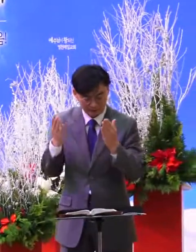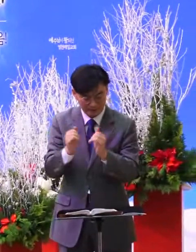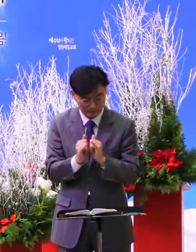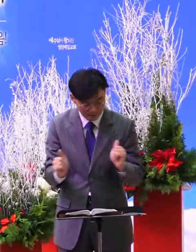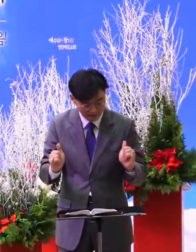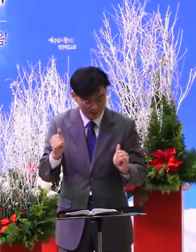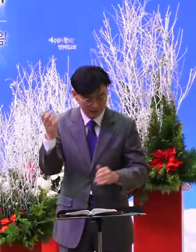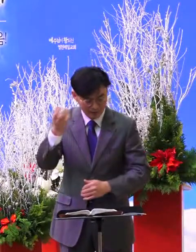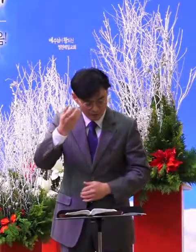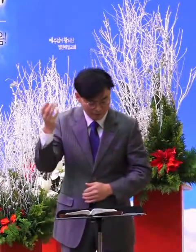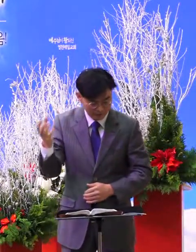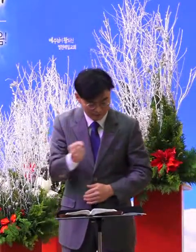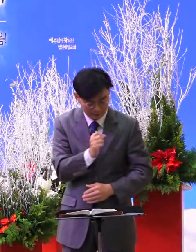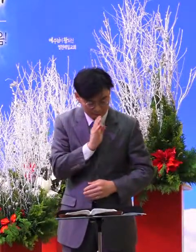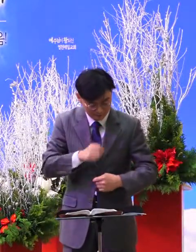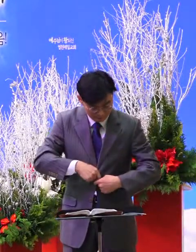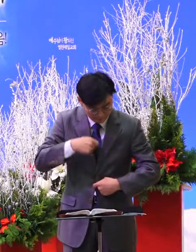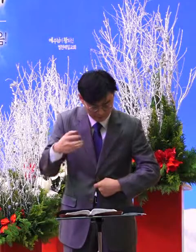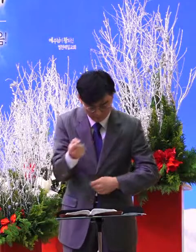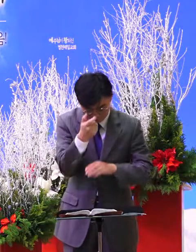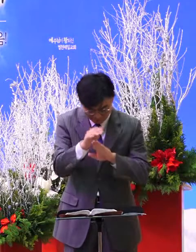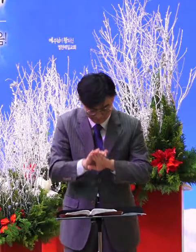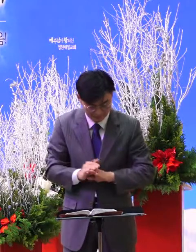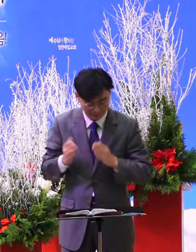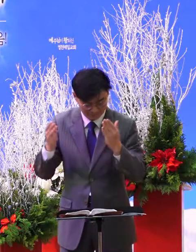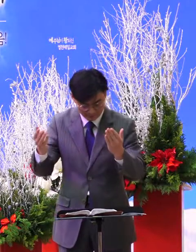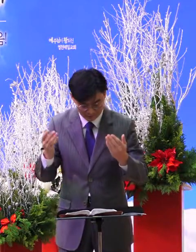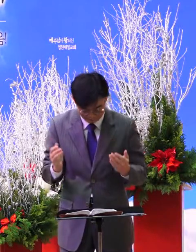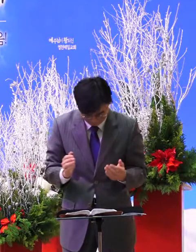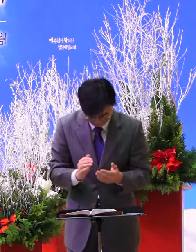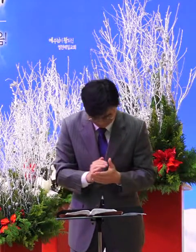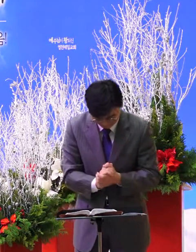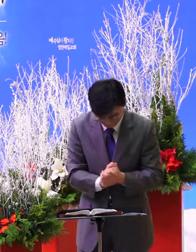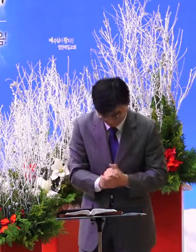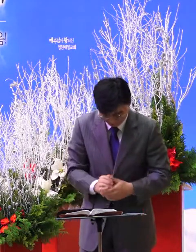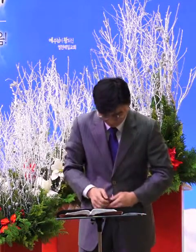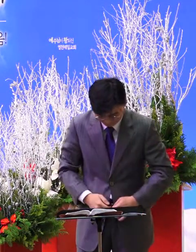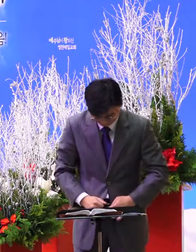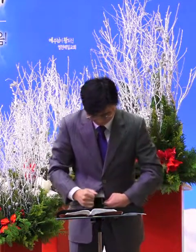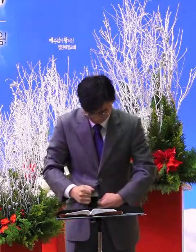진리와 진리로 예배할지니라. 아멘.